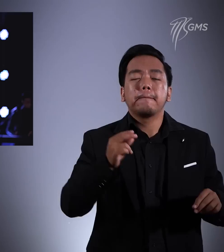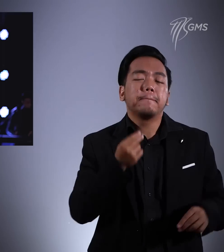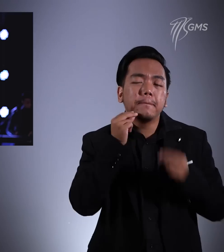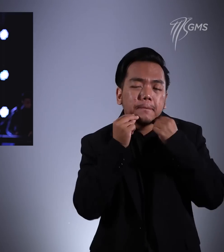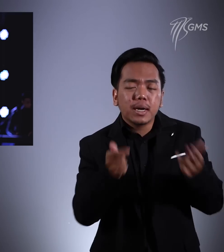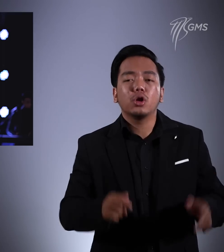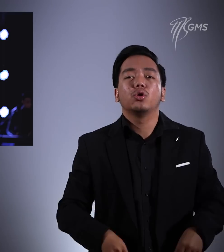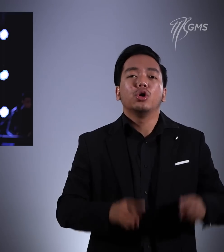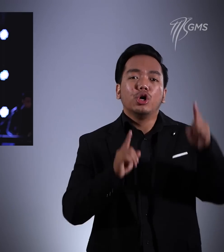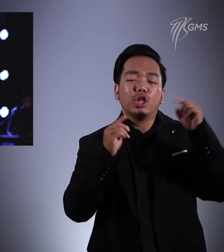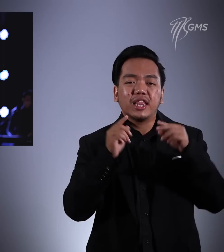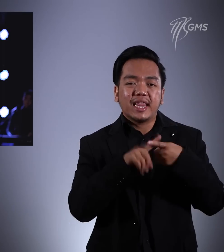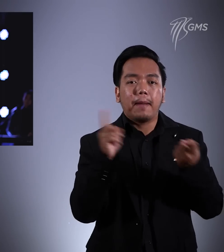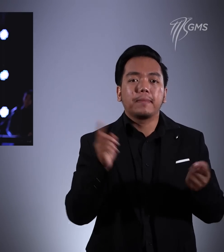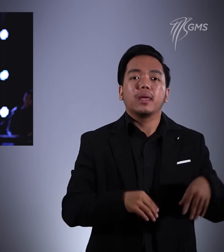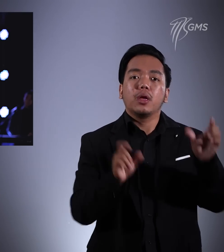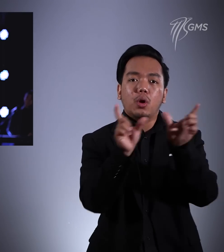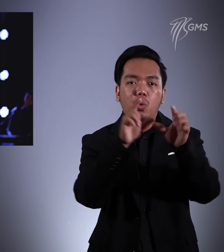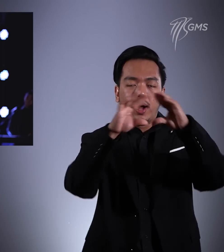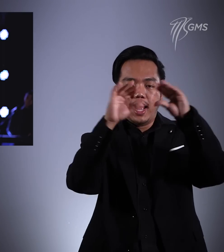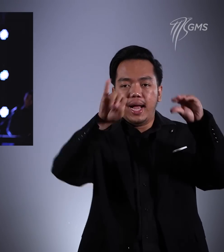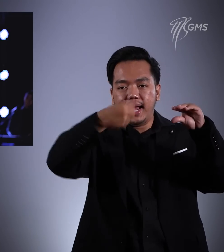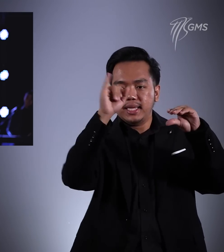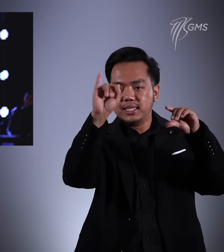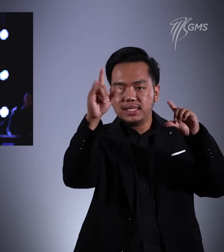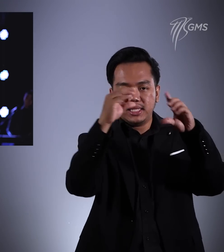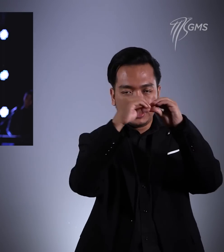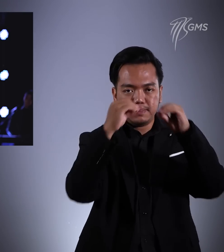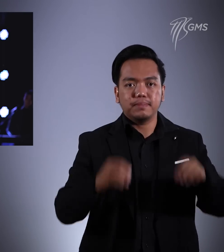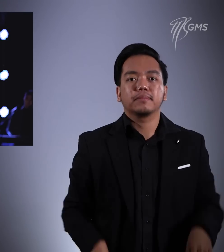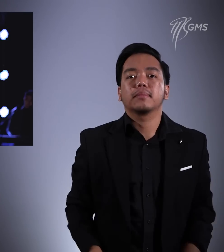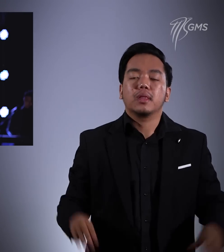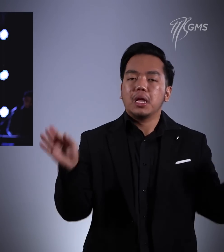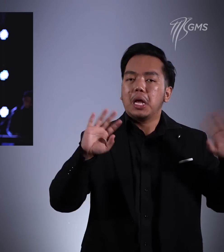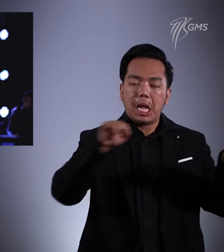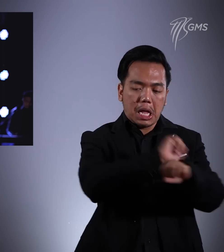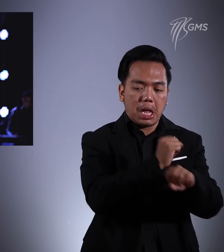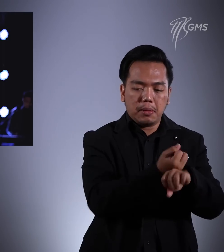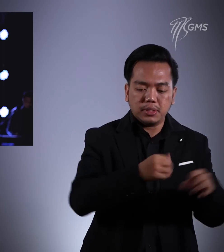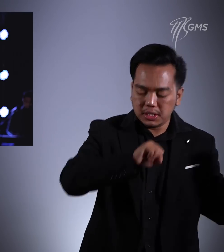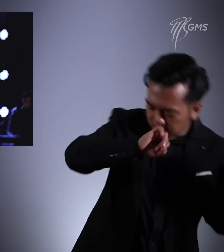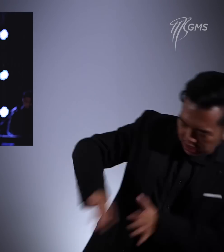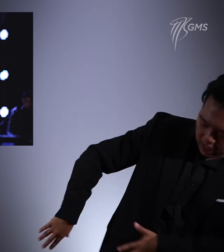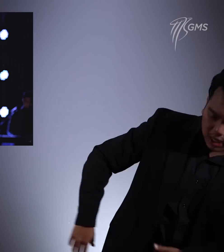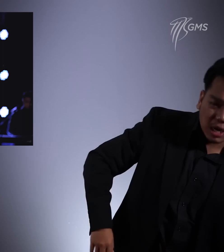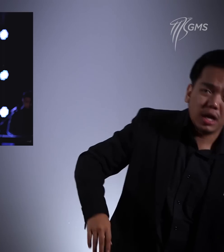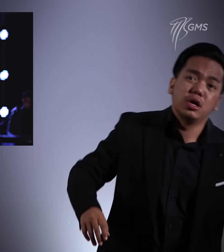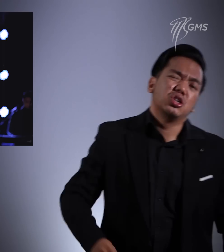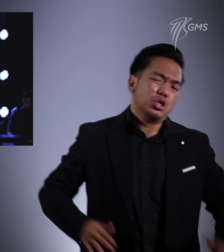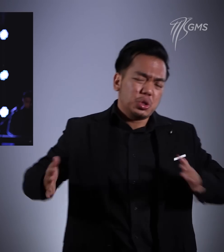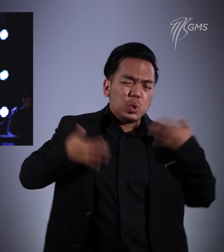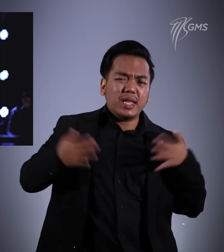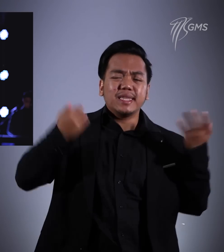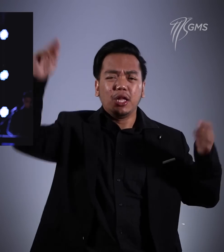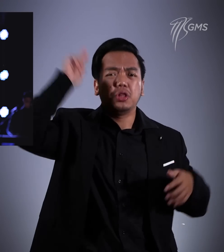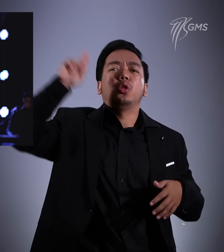wajib, tidak bisa ditawar, tidak bisa ditinggal, tidak bisa ditangguhkan. Sukacita Tuhan, kekuatan kita.